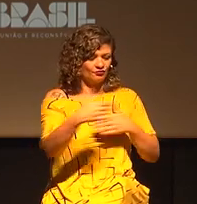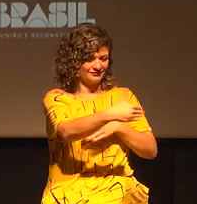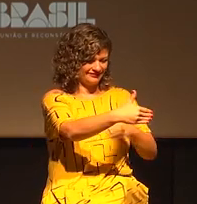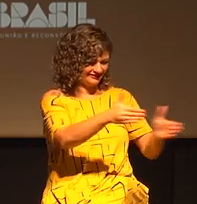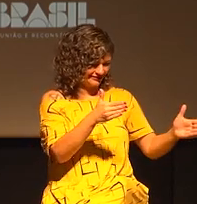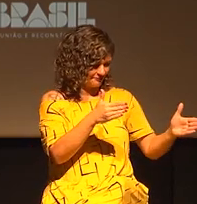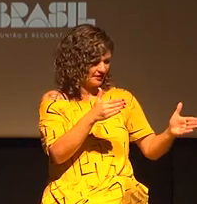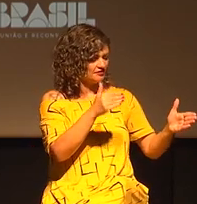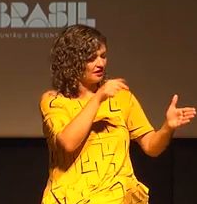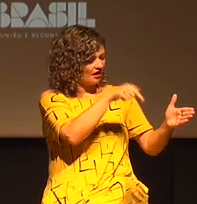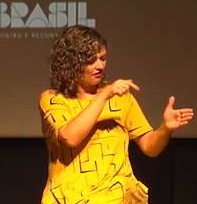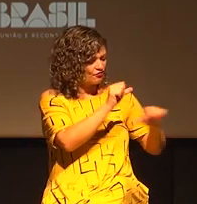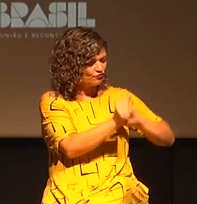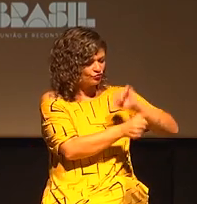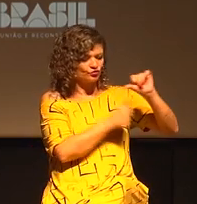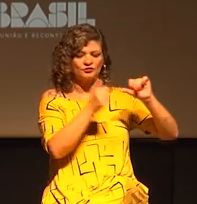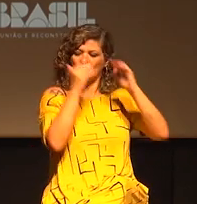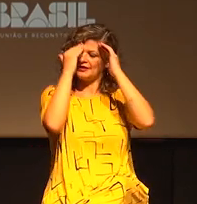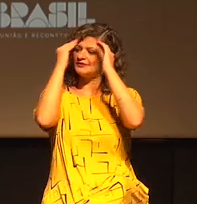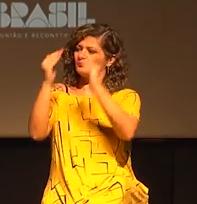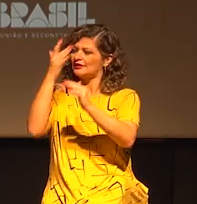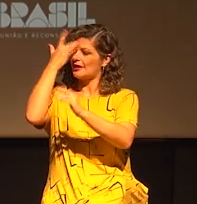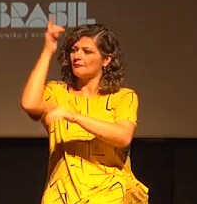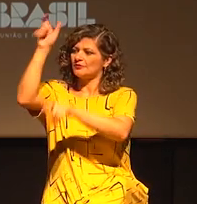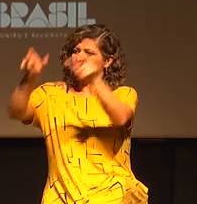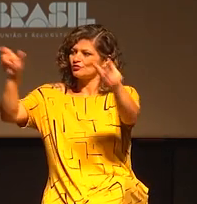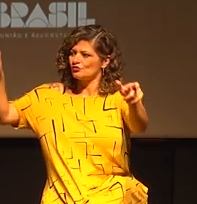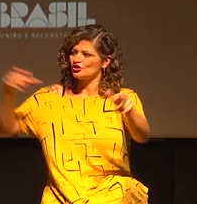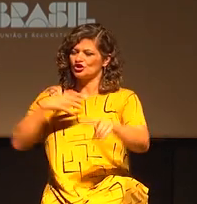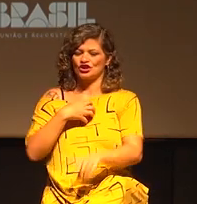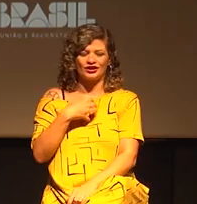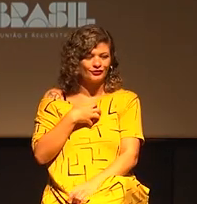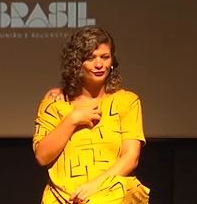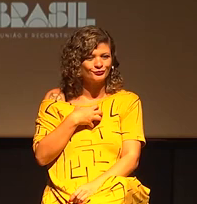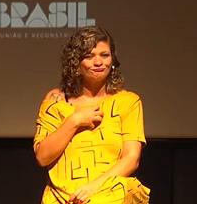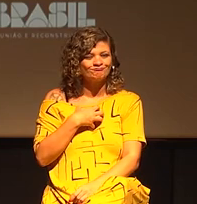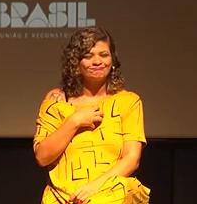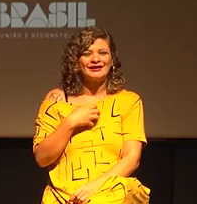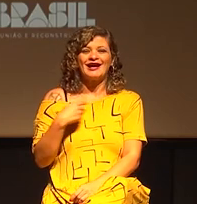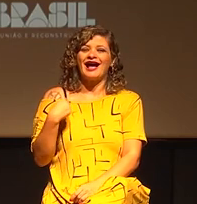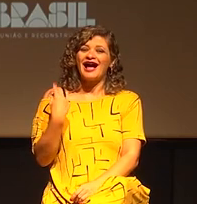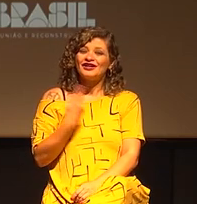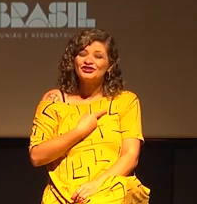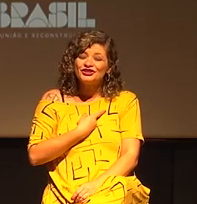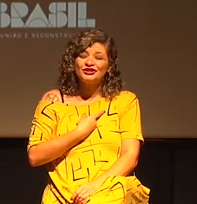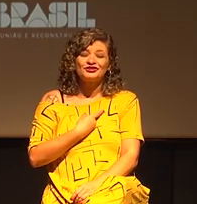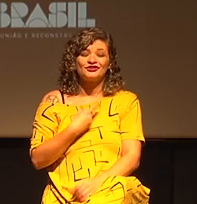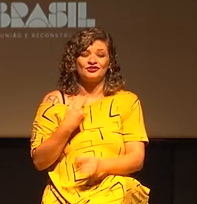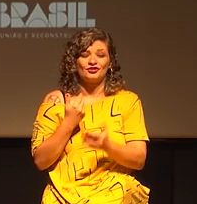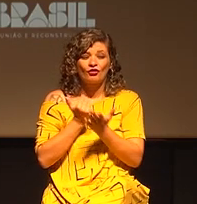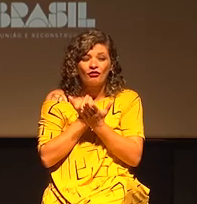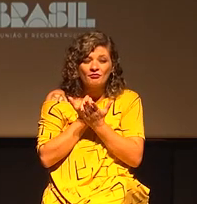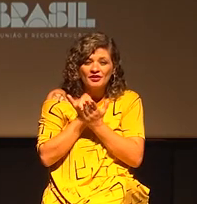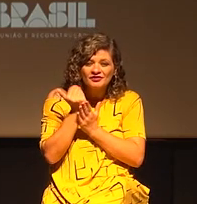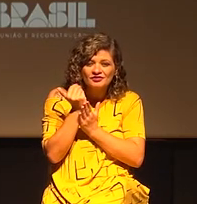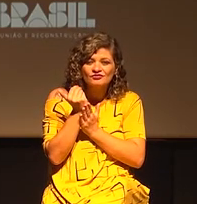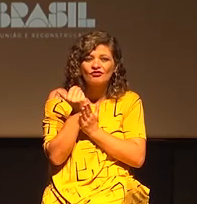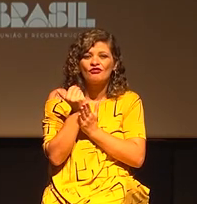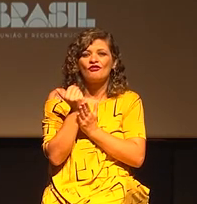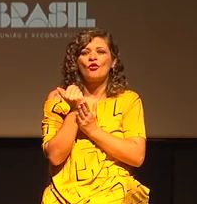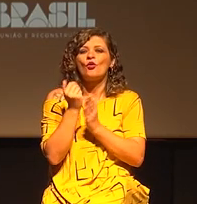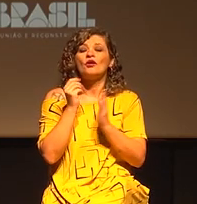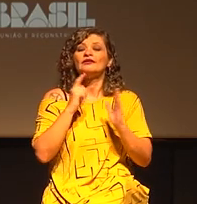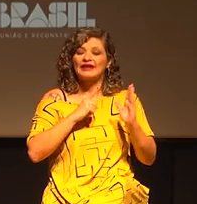alguma coisa que respeite mais o poder de escolha das pessoas eh a gente tá começando a criar tem um edital